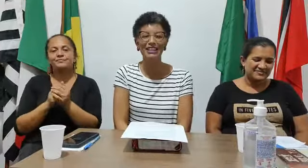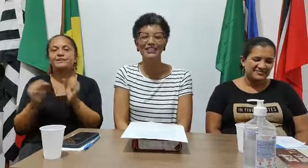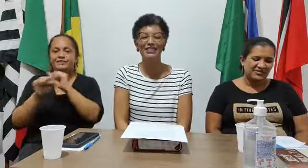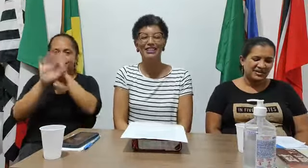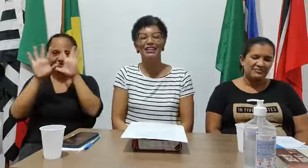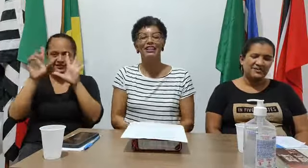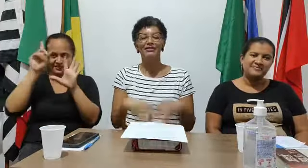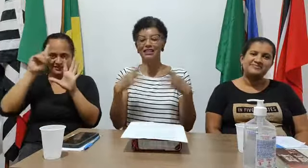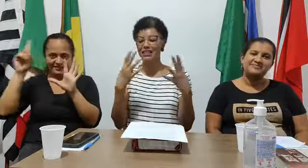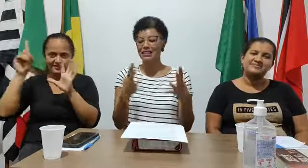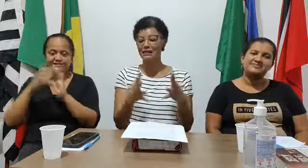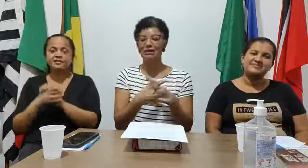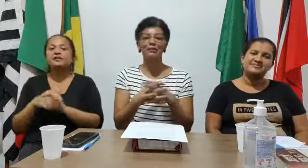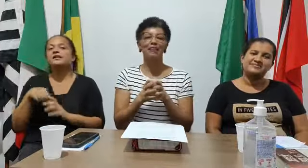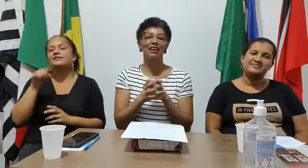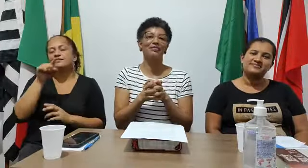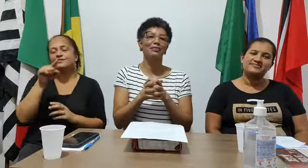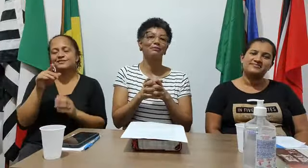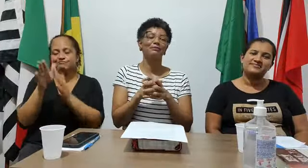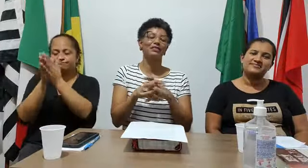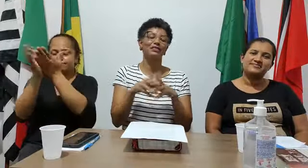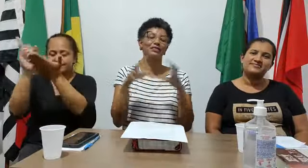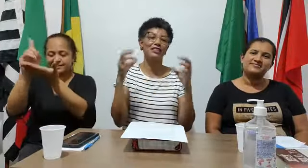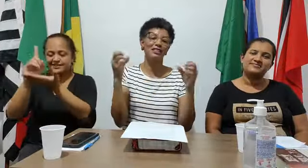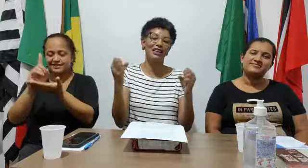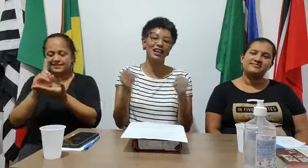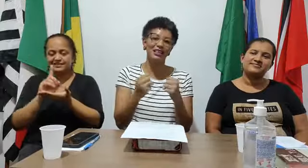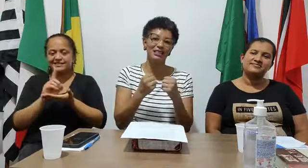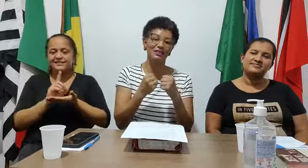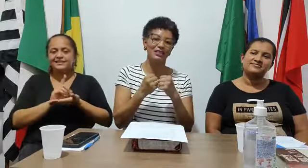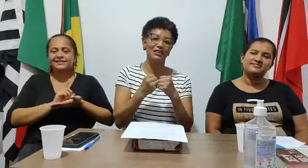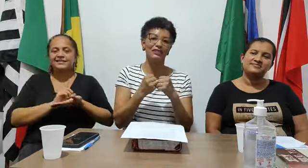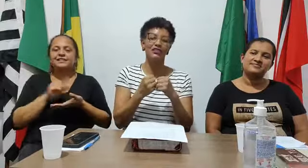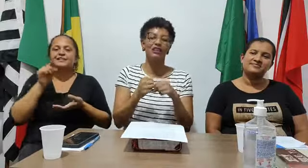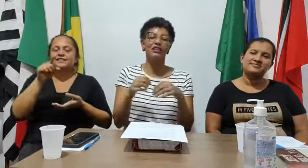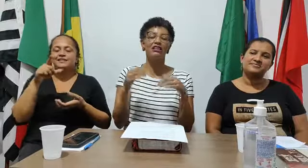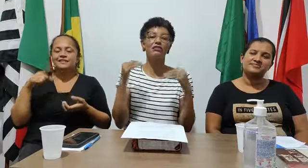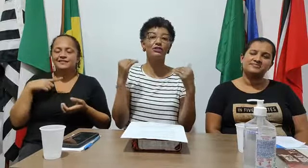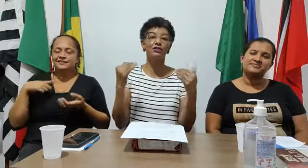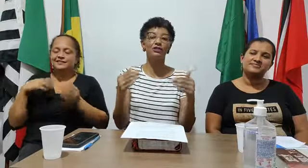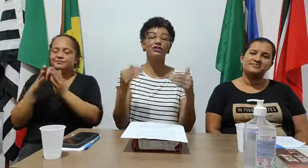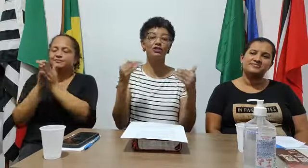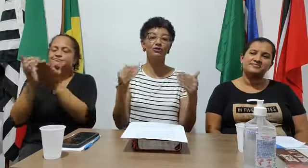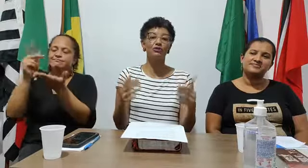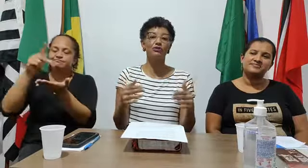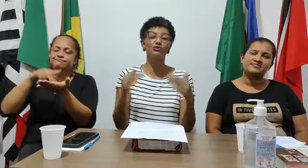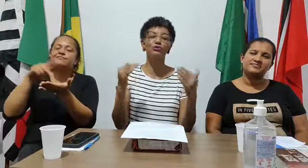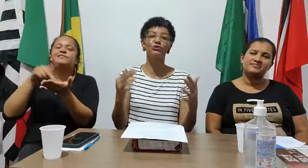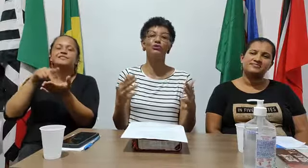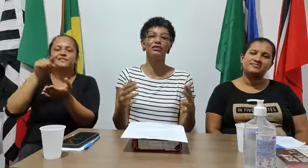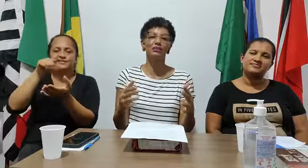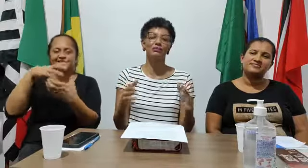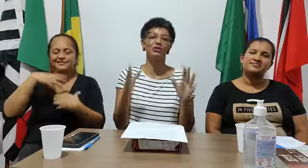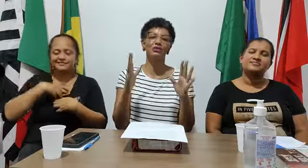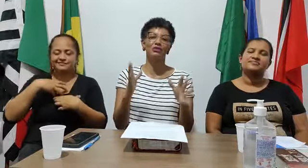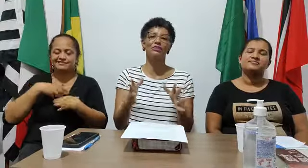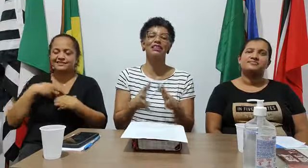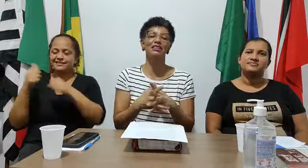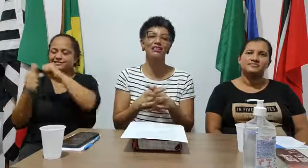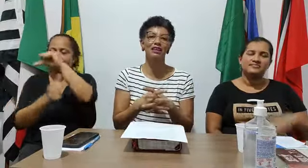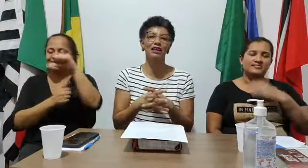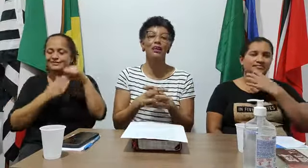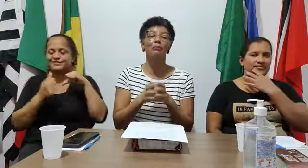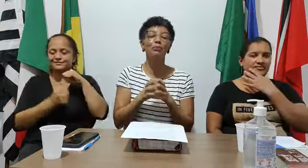Glória a Deus. Amém. Que você receba essa palavra, que você se agarre a essas verdades e que você desfrute de um novo tempo na sua